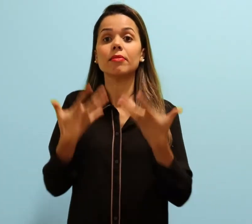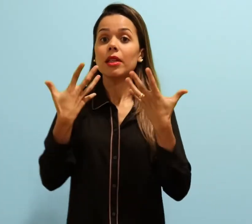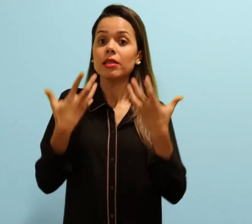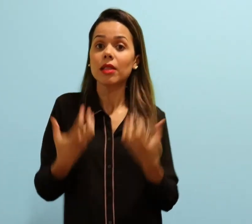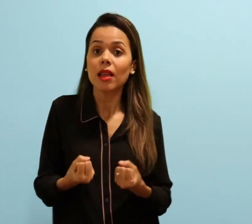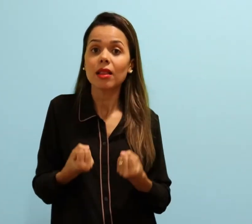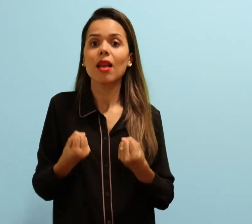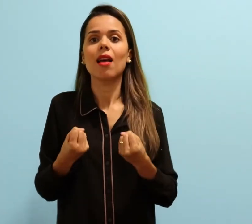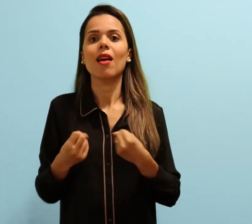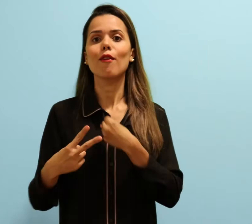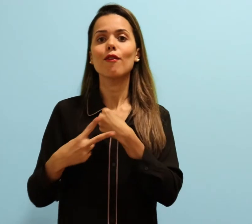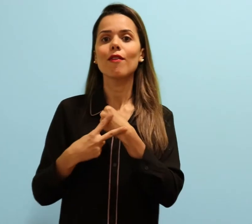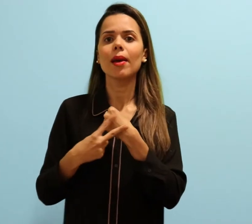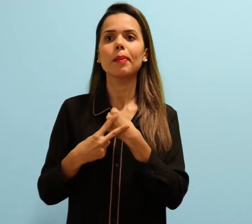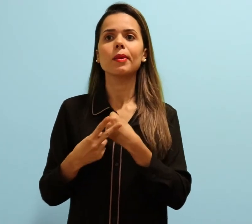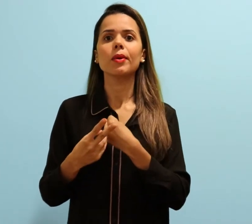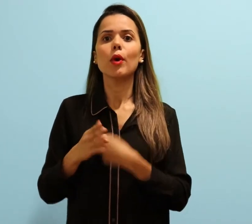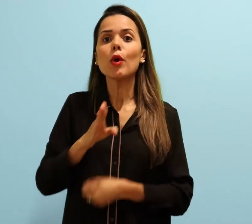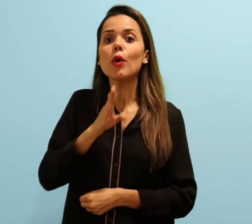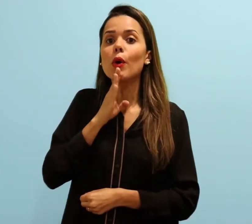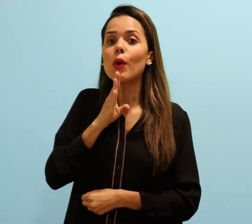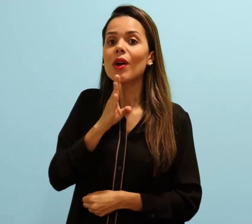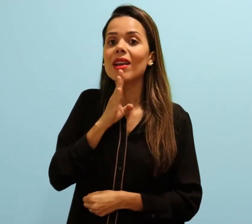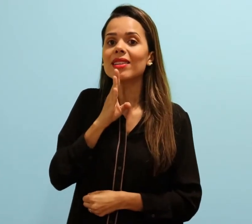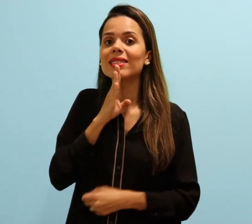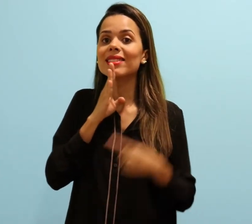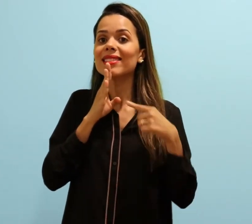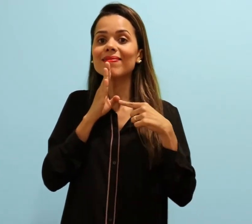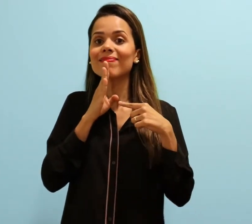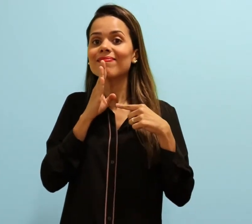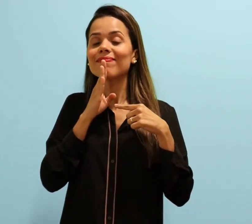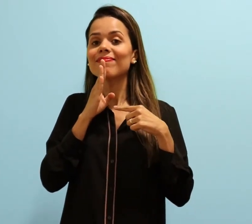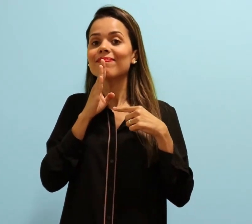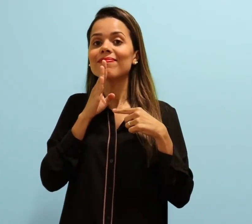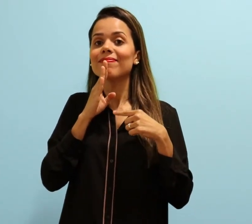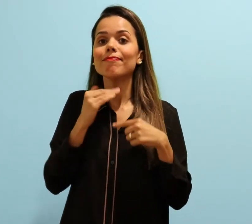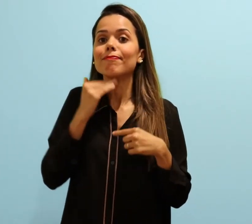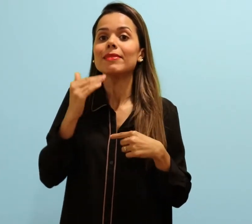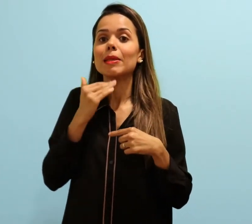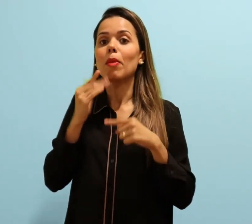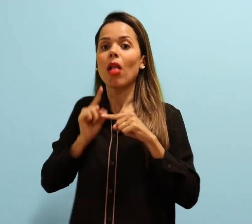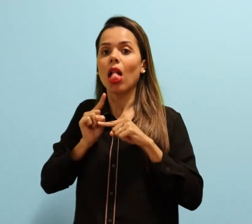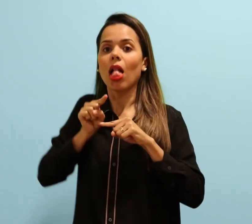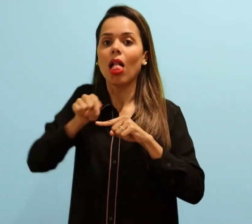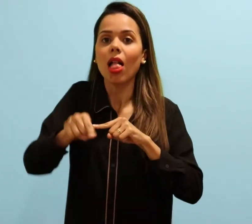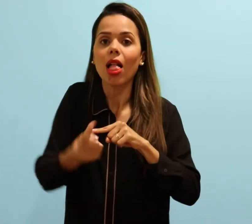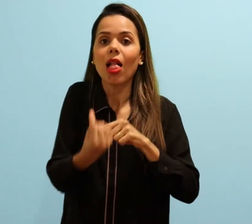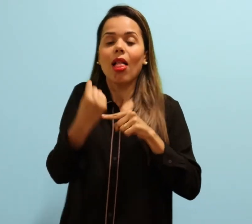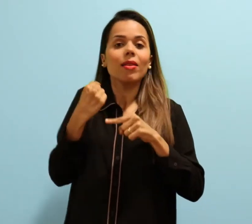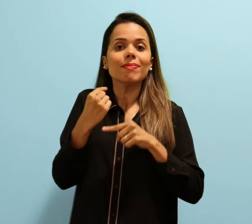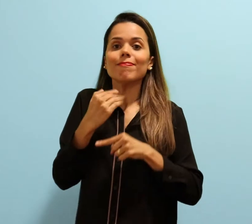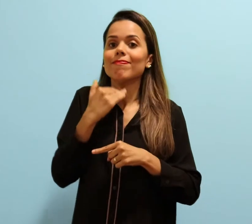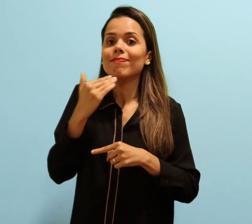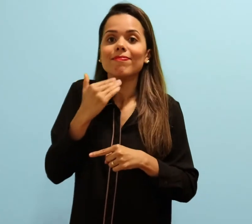aceitar, verbos como conhecer, eles não se deslocam no espaço, sendo assim, a concordância